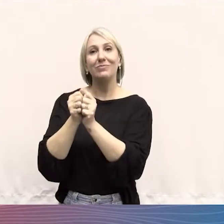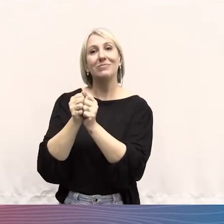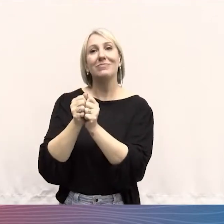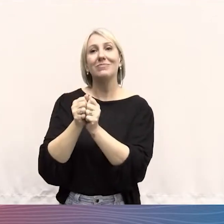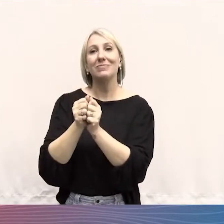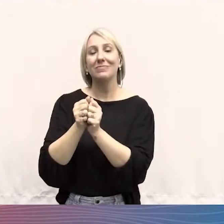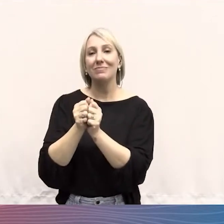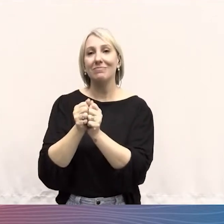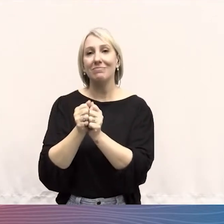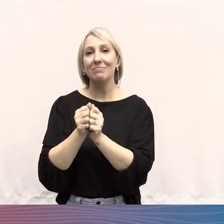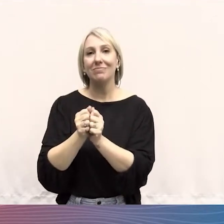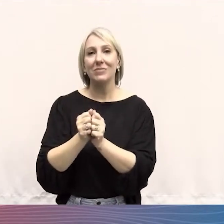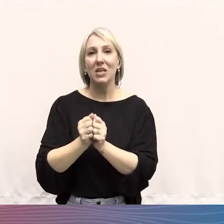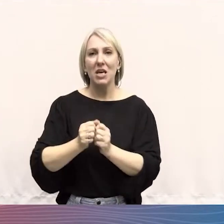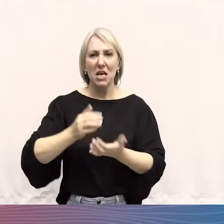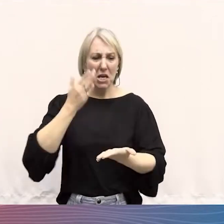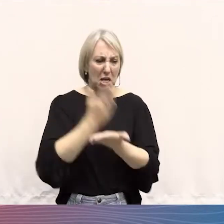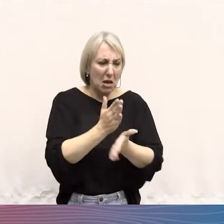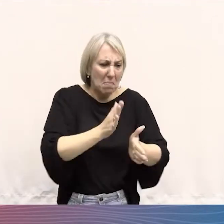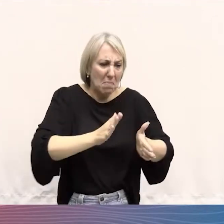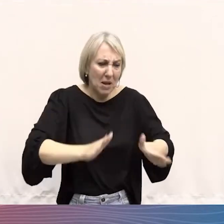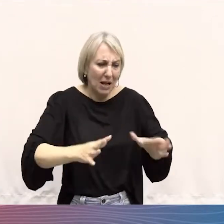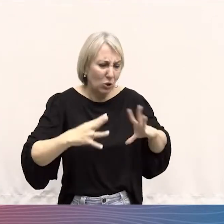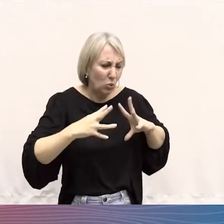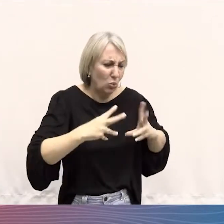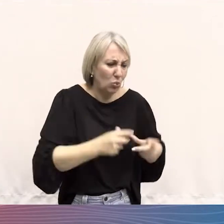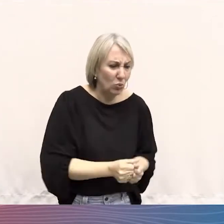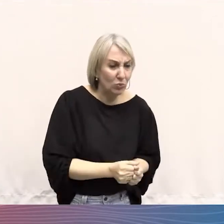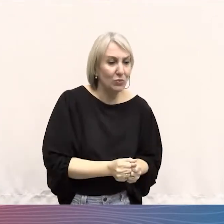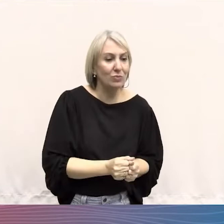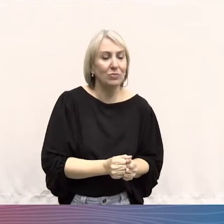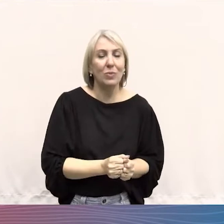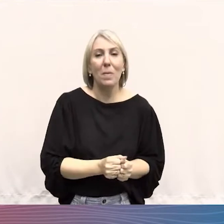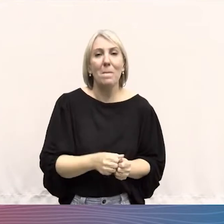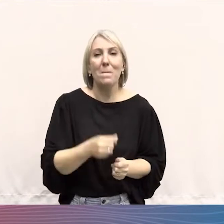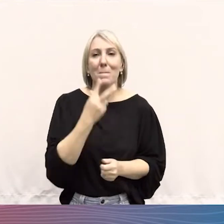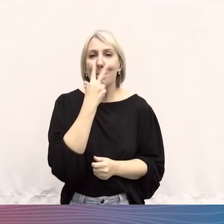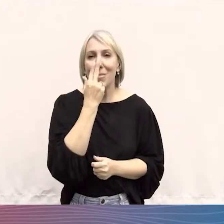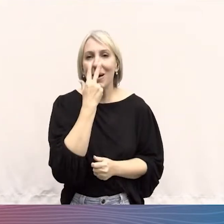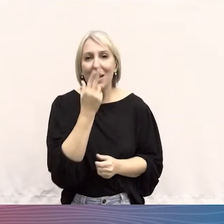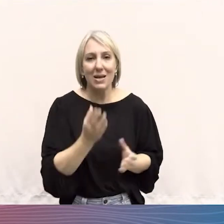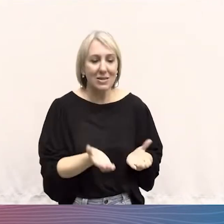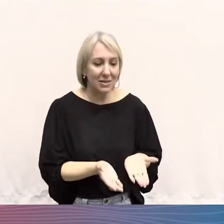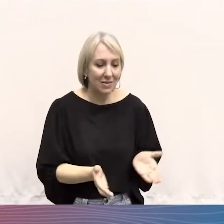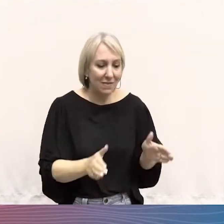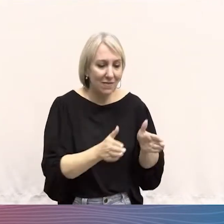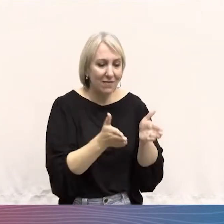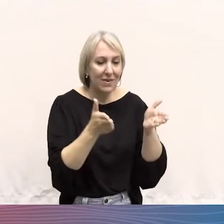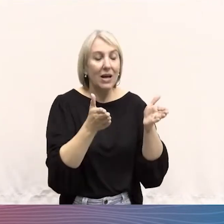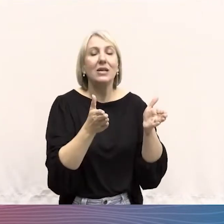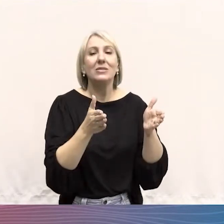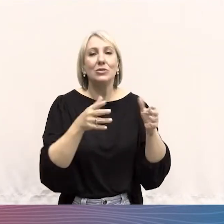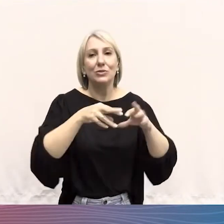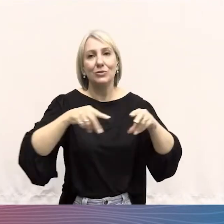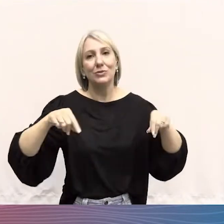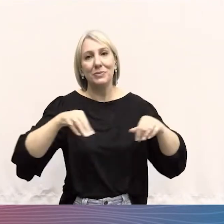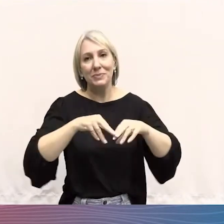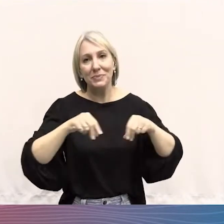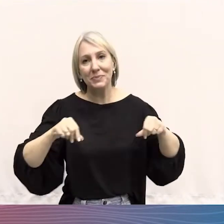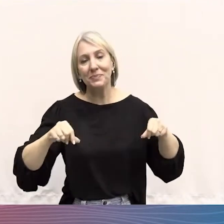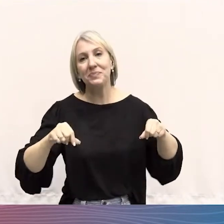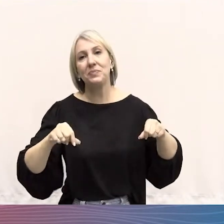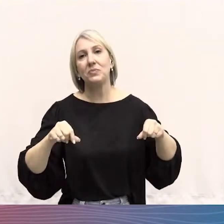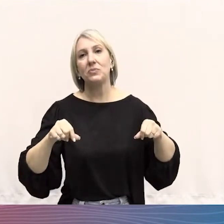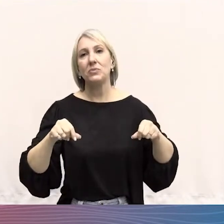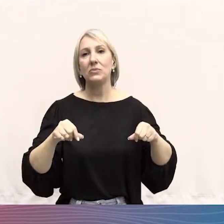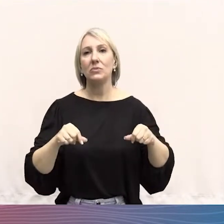E a pedaços como se fosse objeto de barro. Depois, capítulo 12, versículo 5